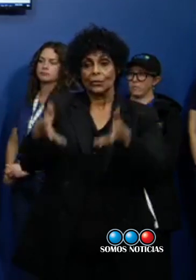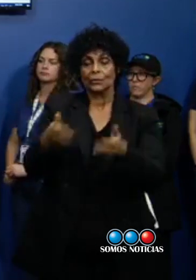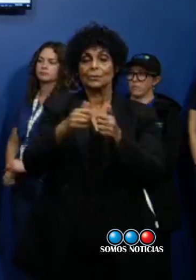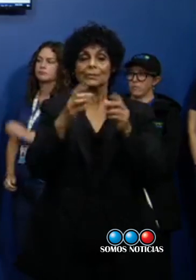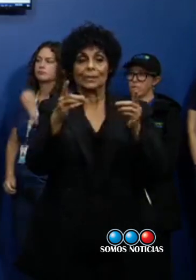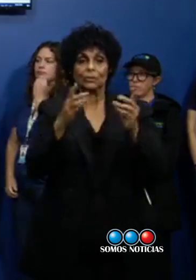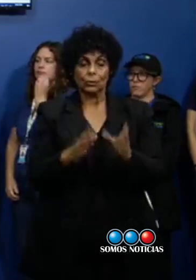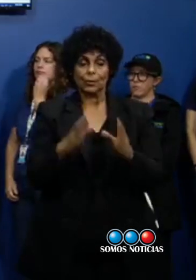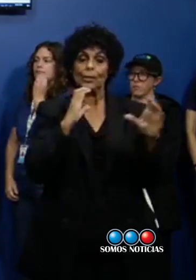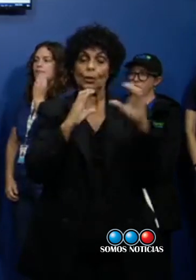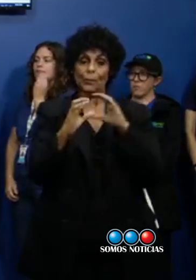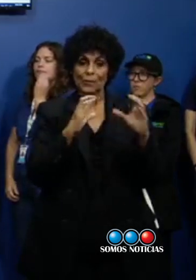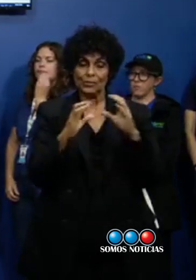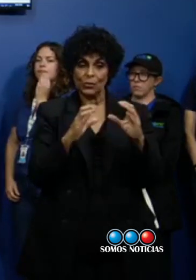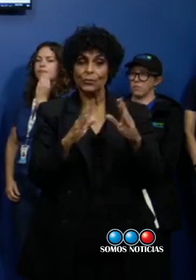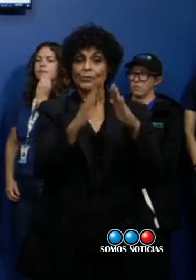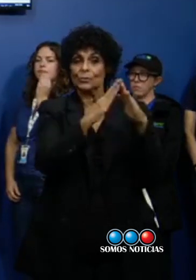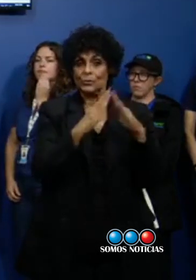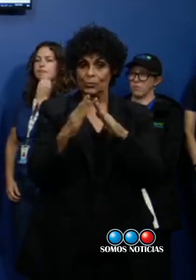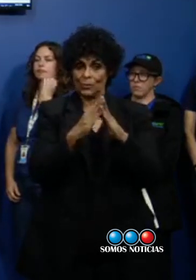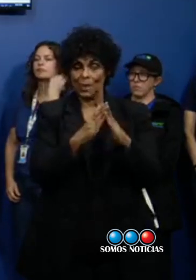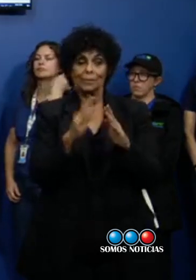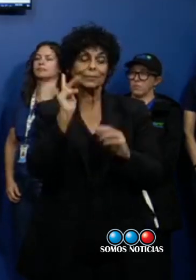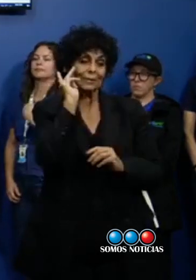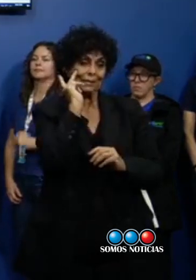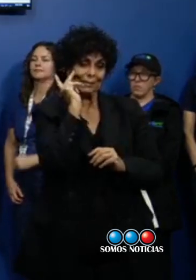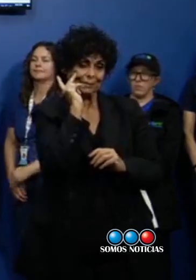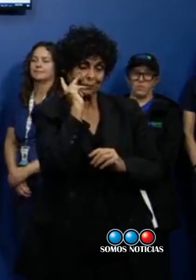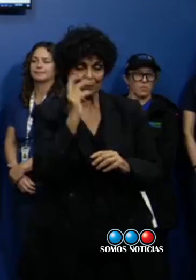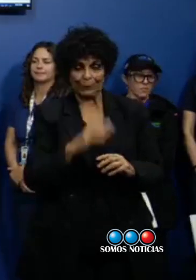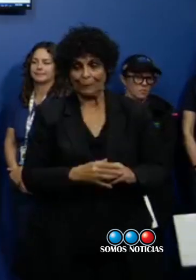directora de comunicaciones de la ciudad de